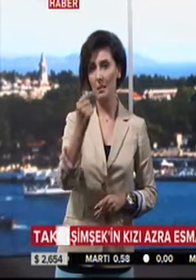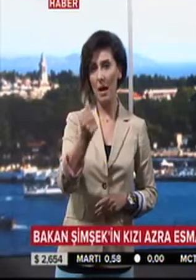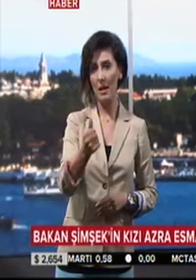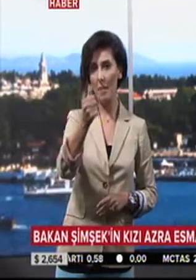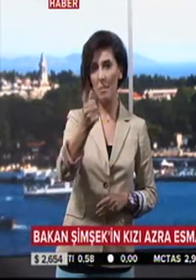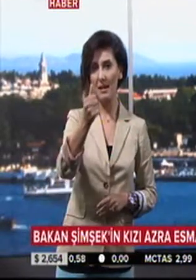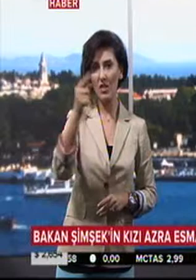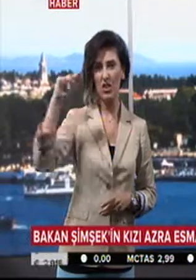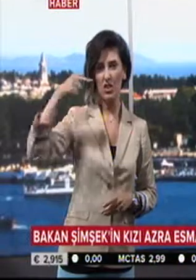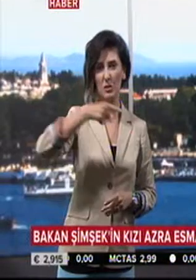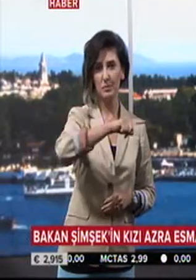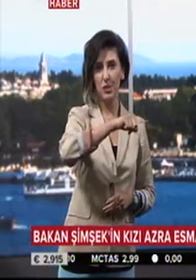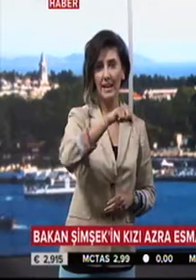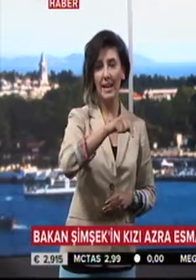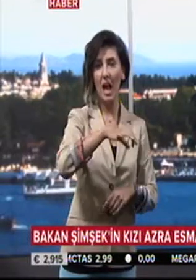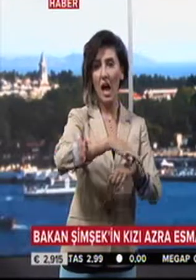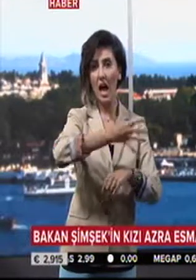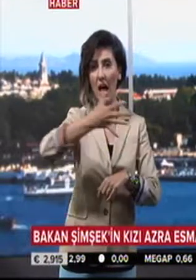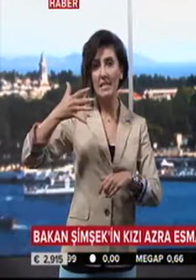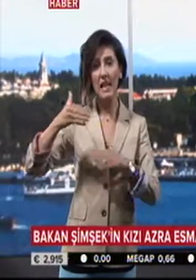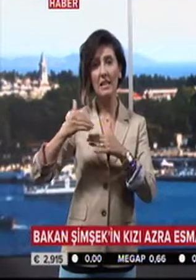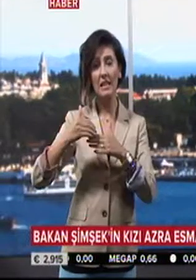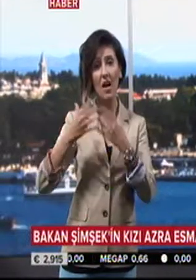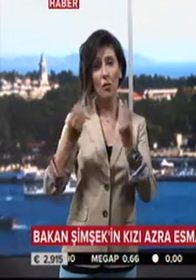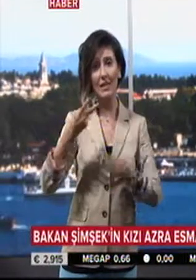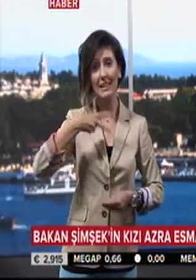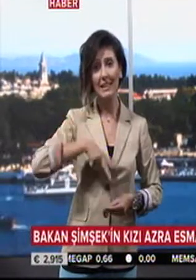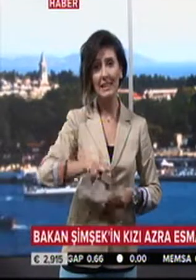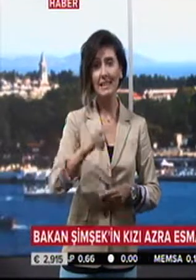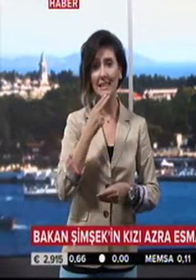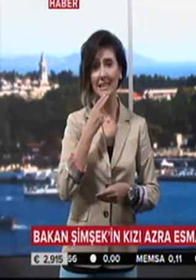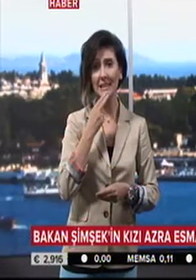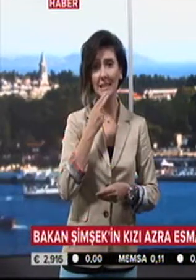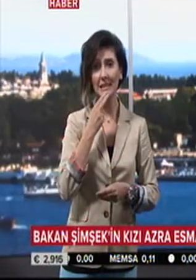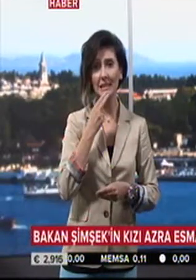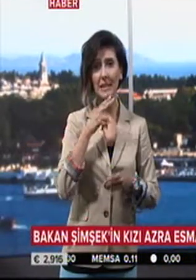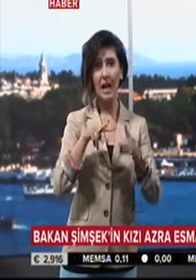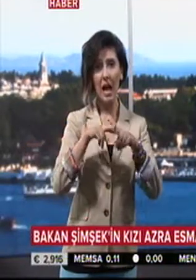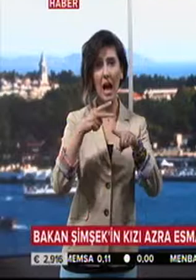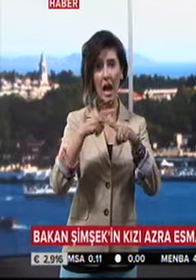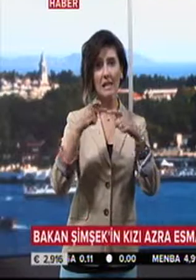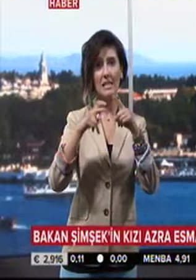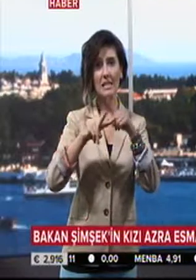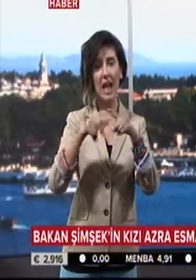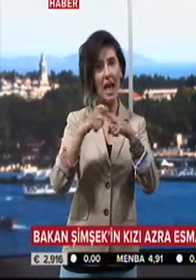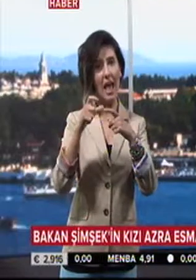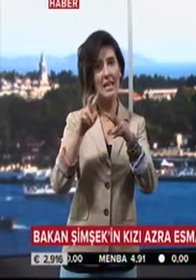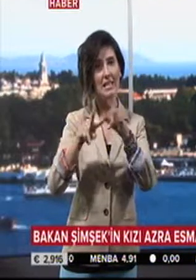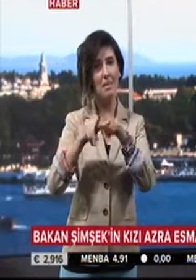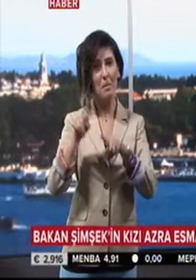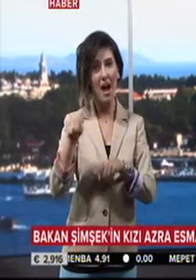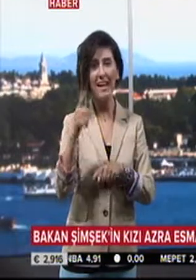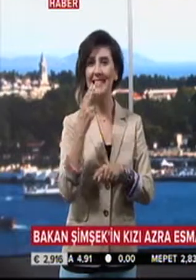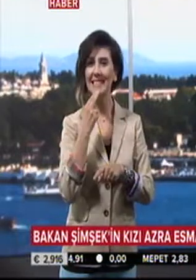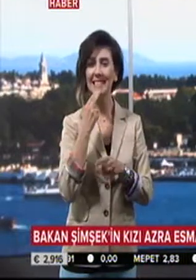Maliye Bakanı Mehmet Şimşek, hastanede tedavisi süren ikiz kızlarından Azra Esma'nın iyileşmeye